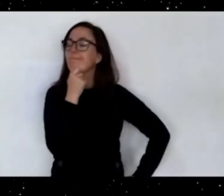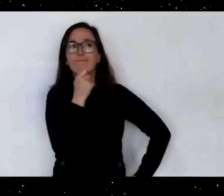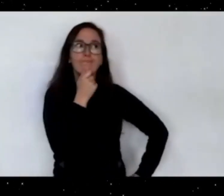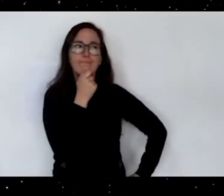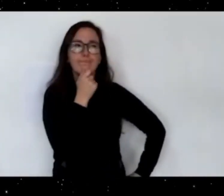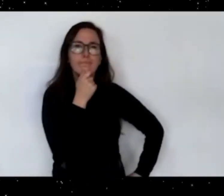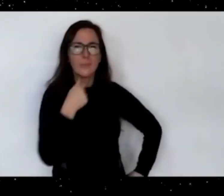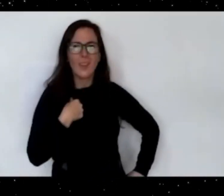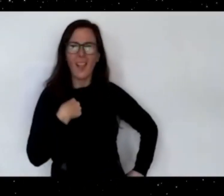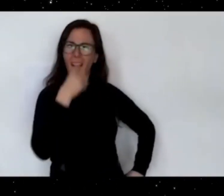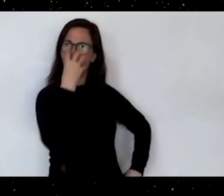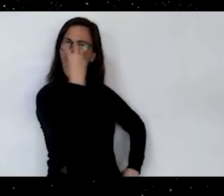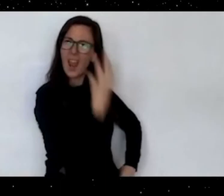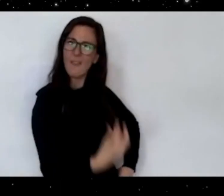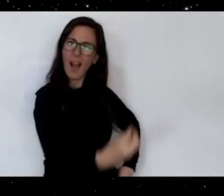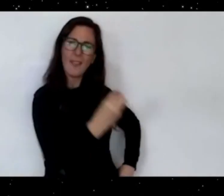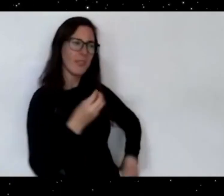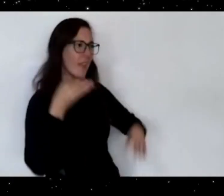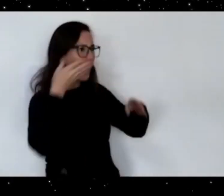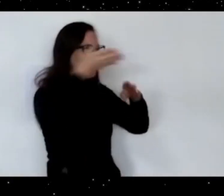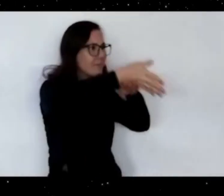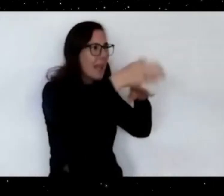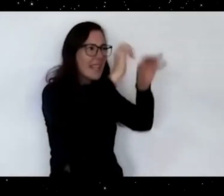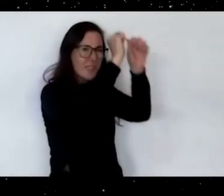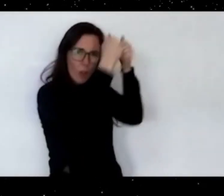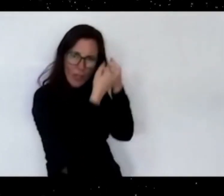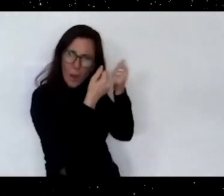¿Entra un elefante en un ropero?